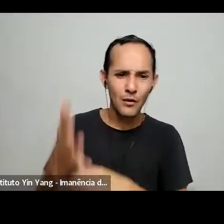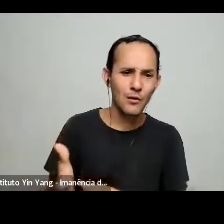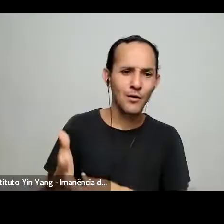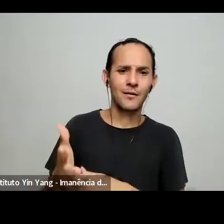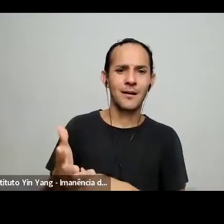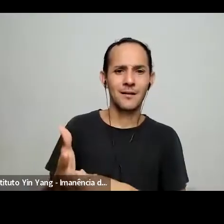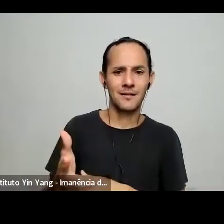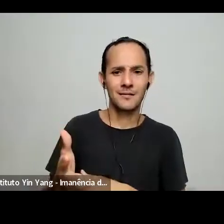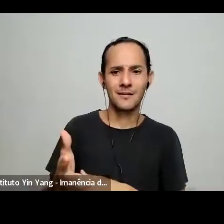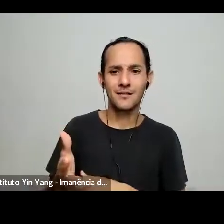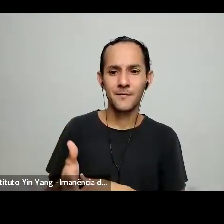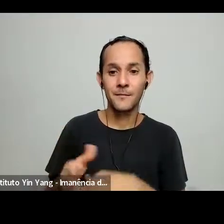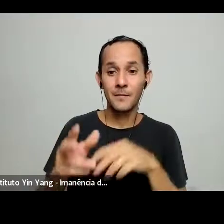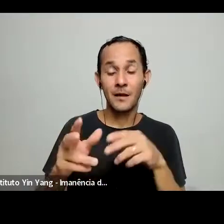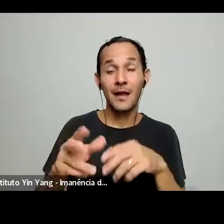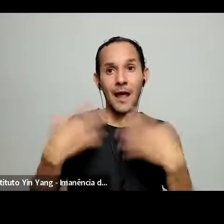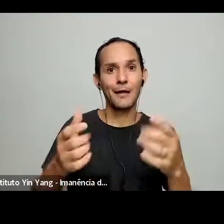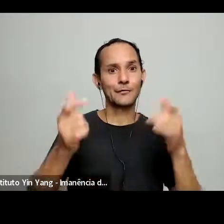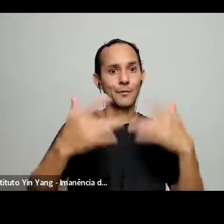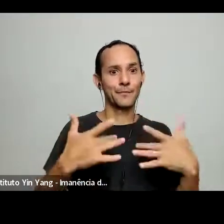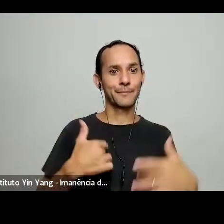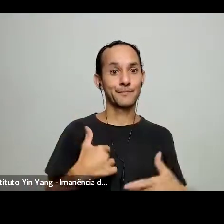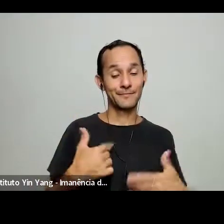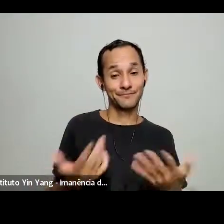certo? Sobrou para mim, né? Porque